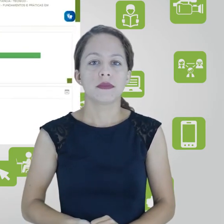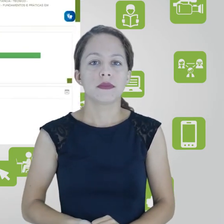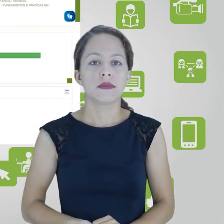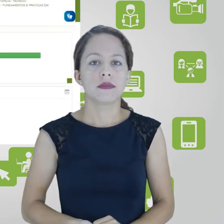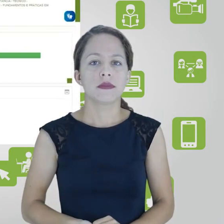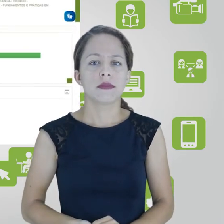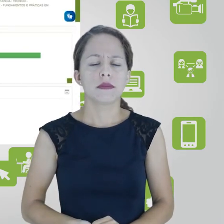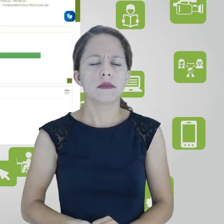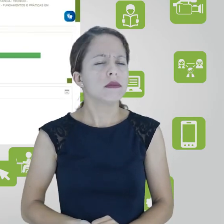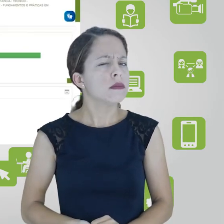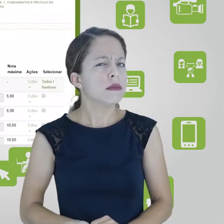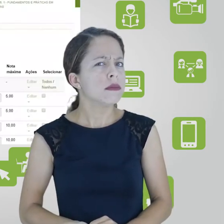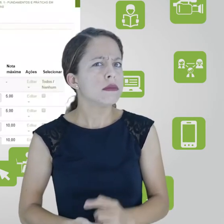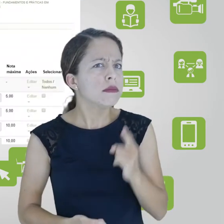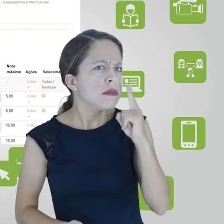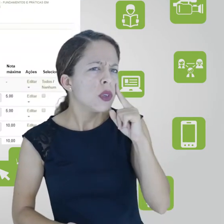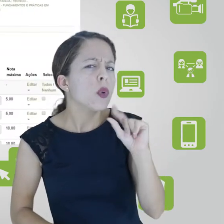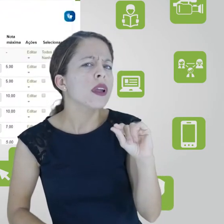Continua.